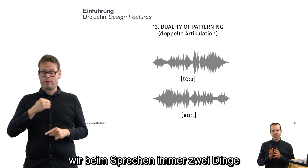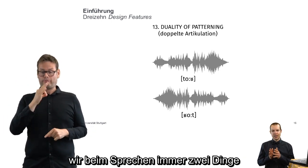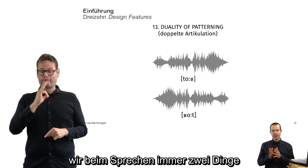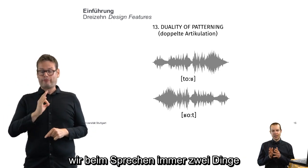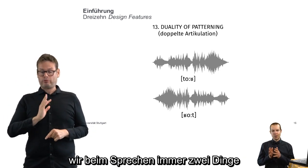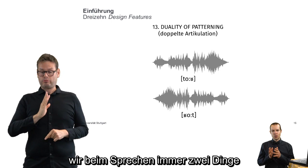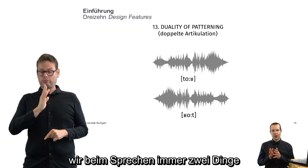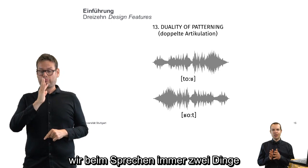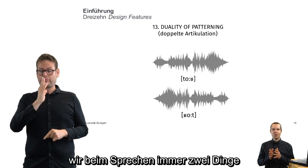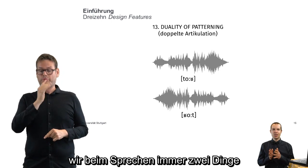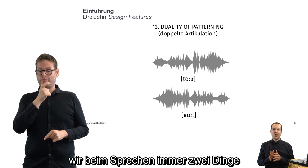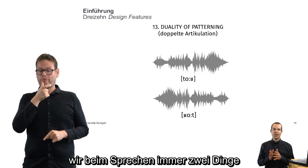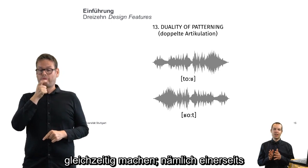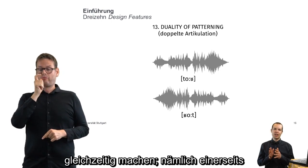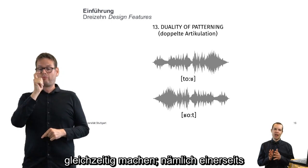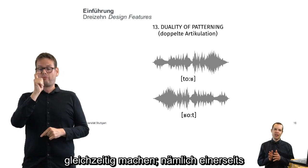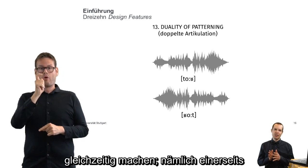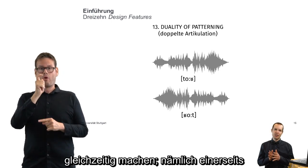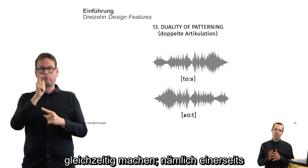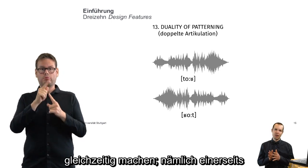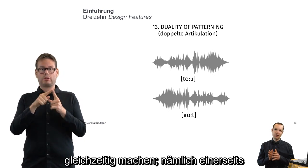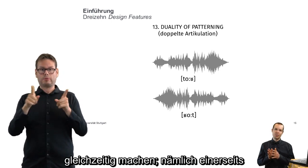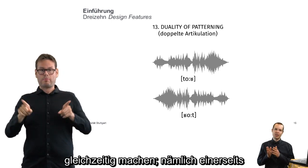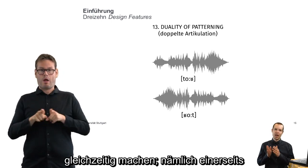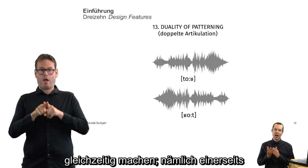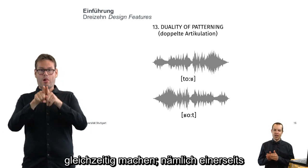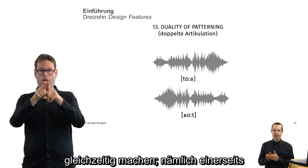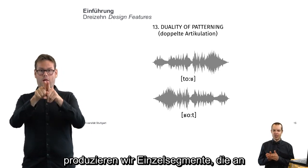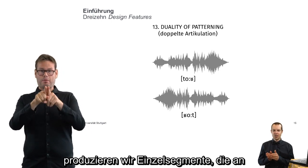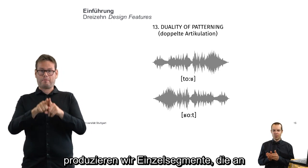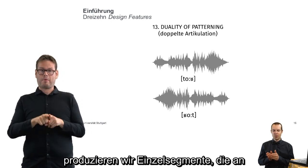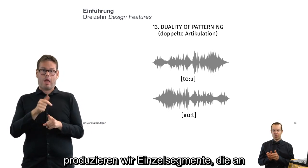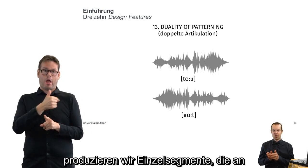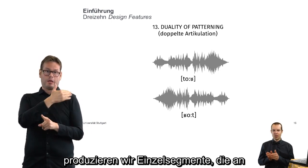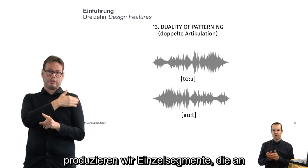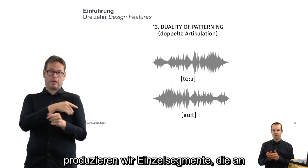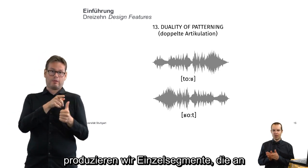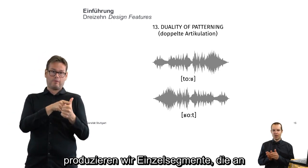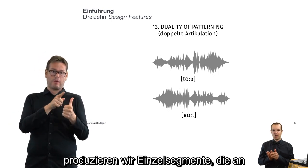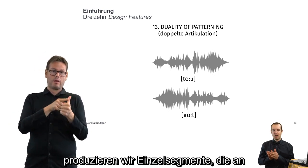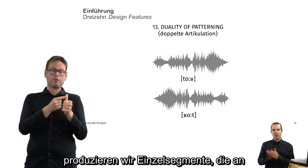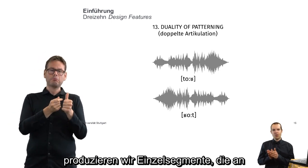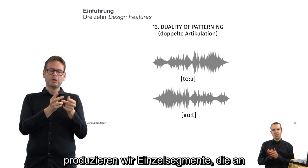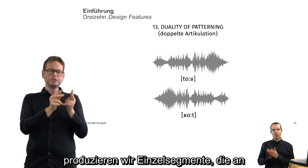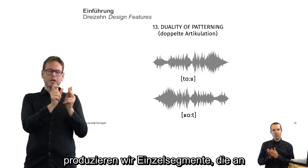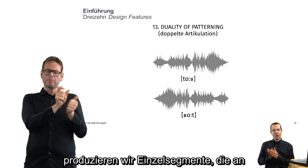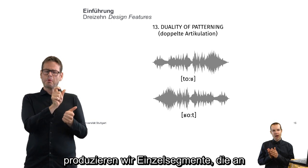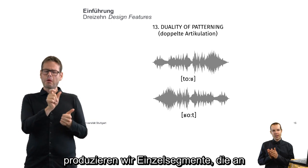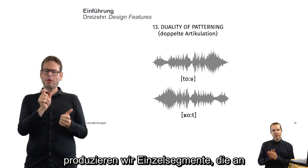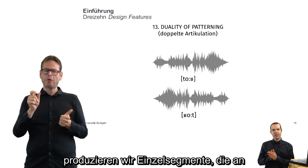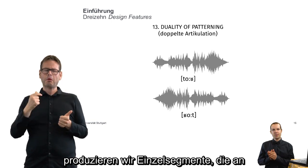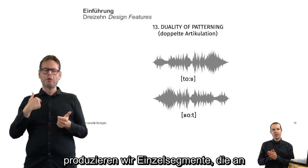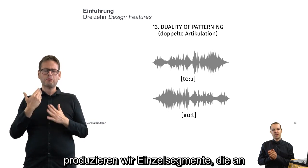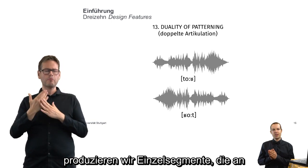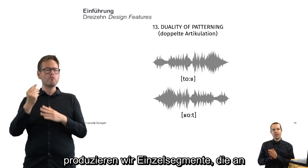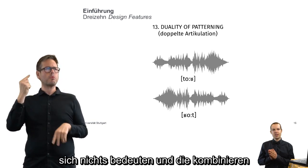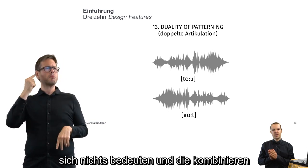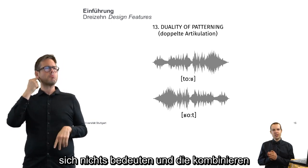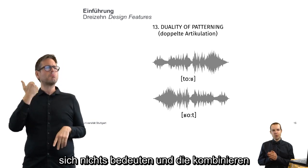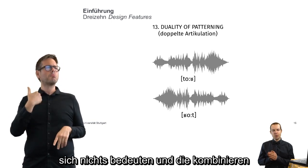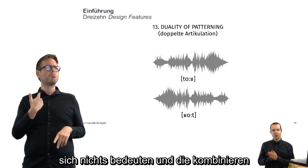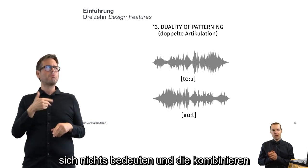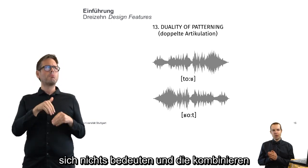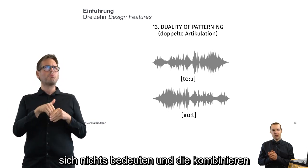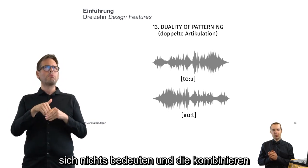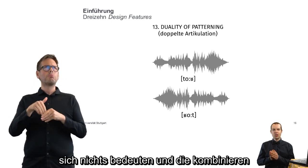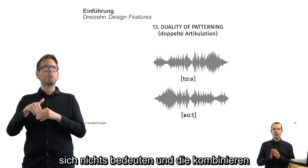wir beim Sprechen immer zwei Dinge gleichzeitig machen, nämlich einerseits produzieren wir Einzelsegmente, die an sich